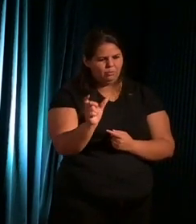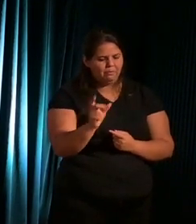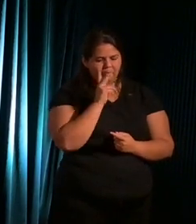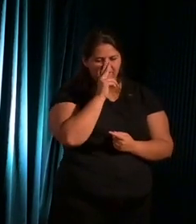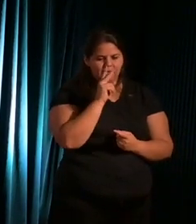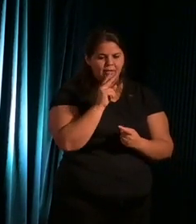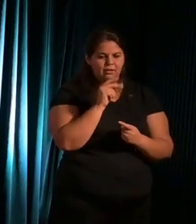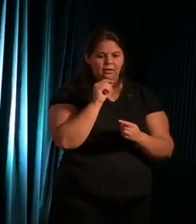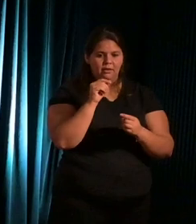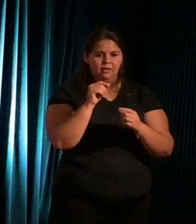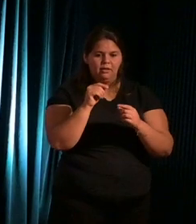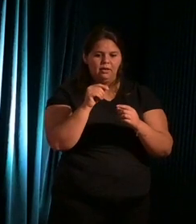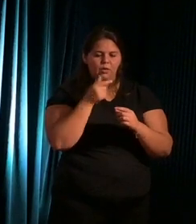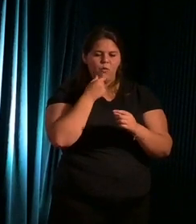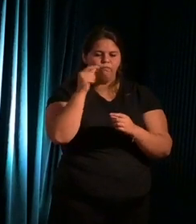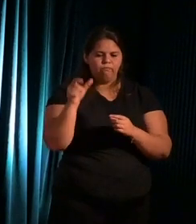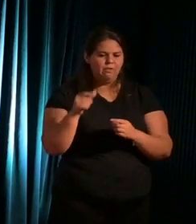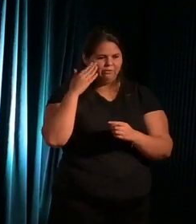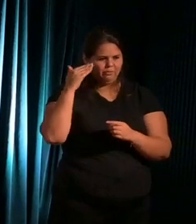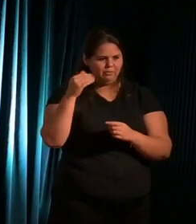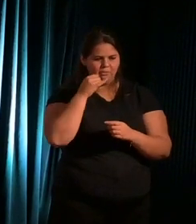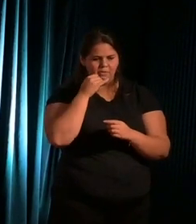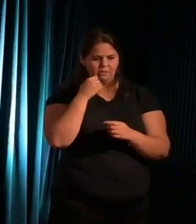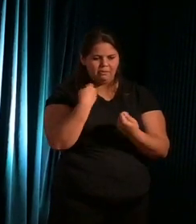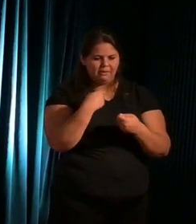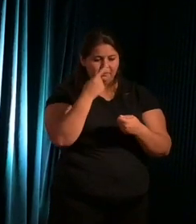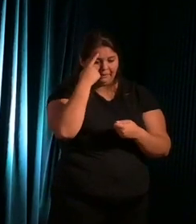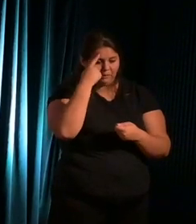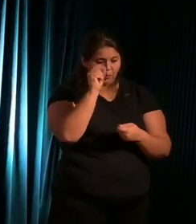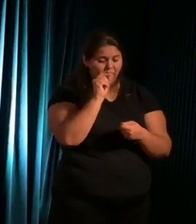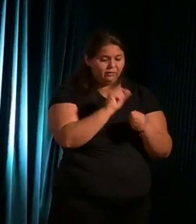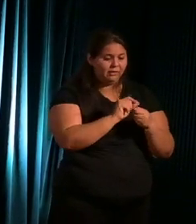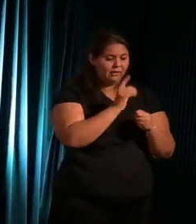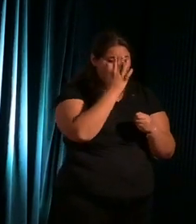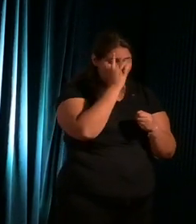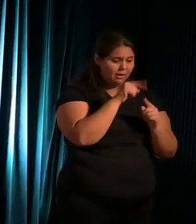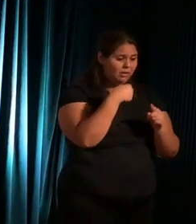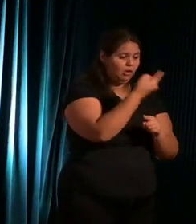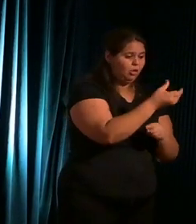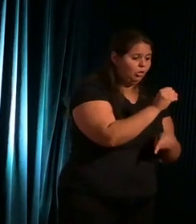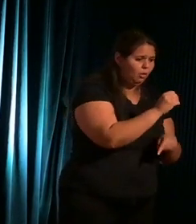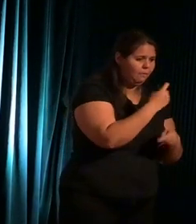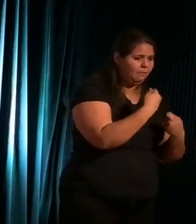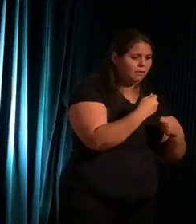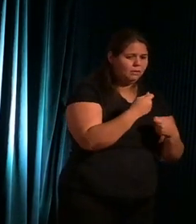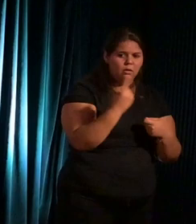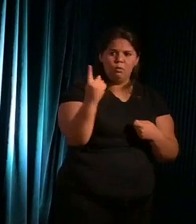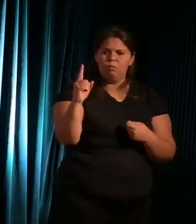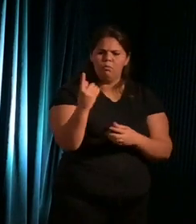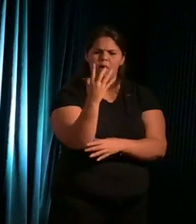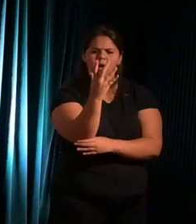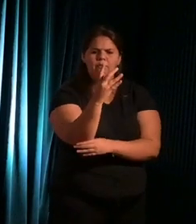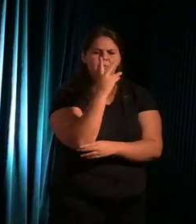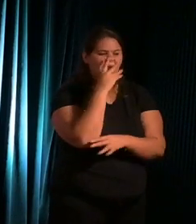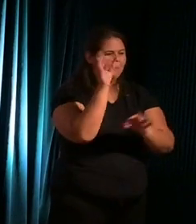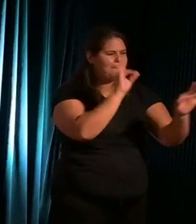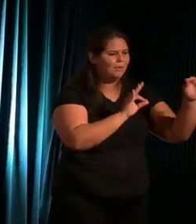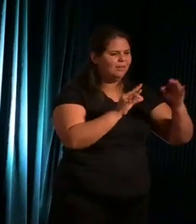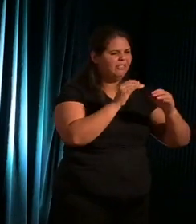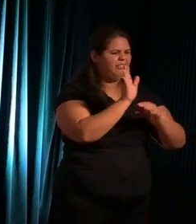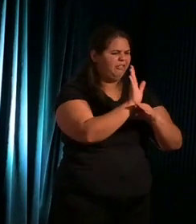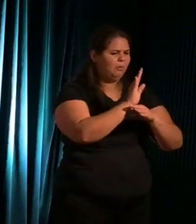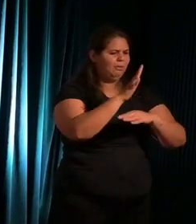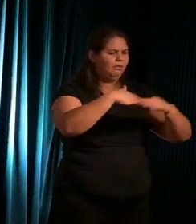redesenhar o que ele ia fazer amanhã, às 9 da manhã, toda a equipe concentrada, eu quero uma árvore aqui, eu quero